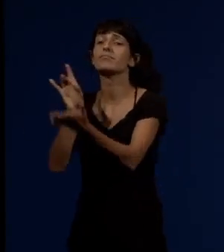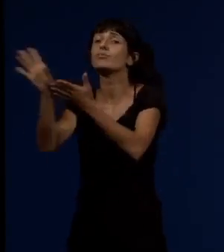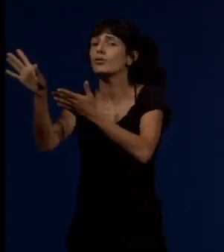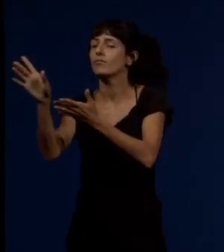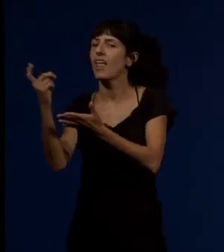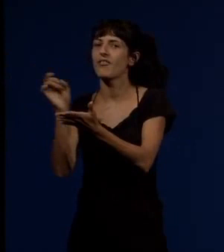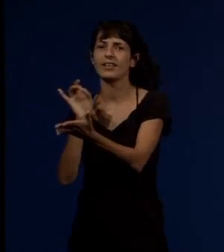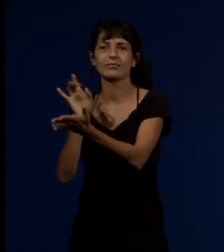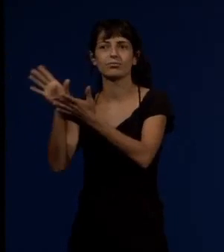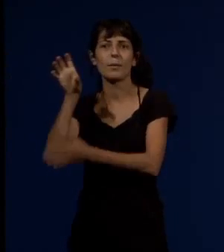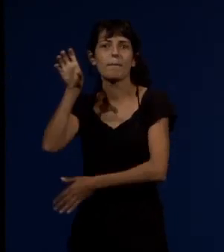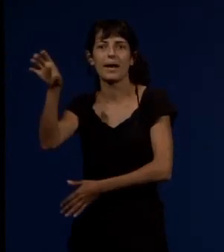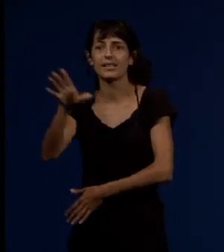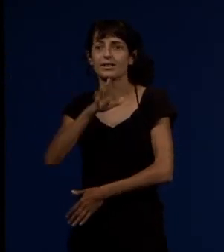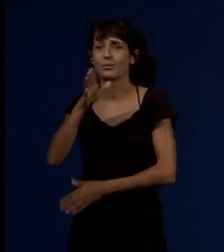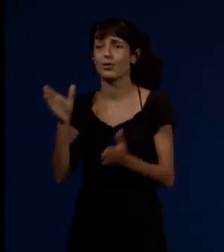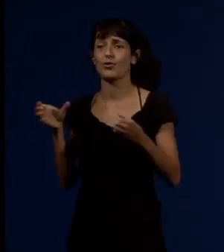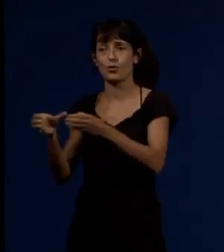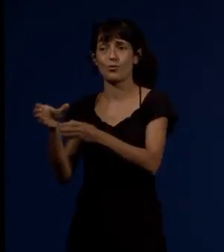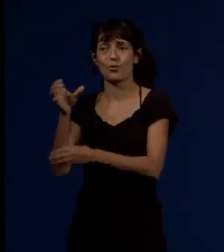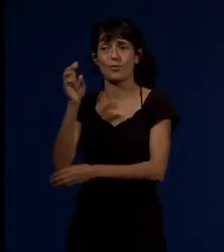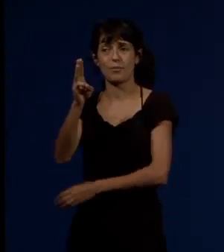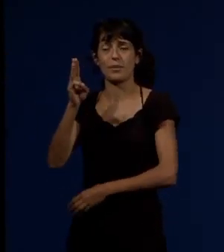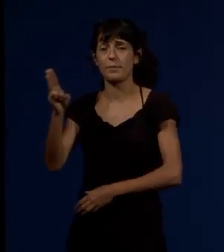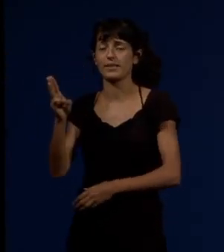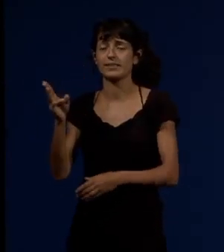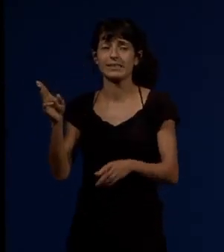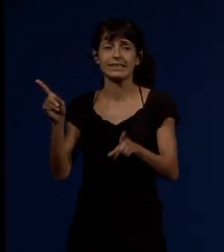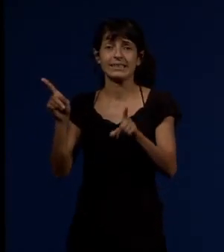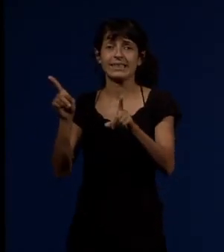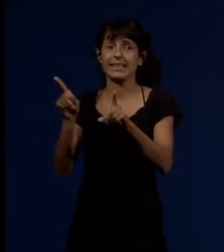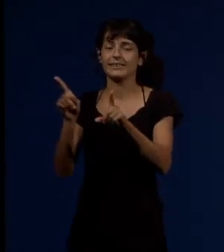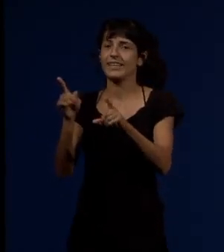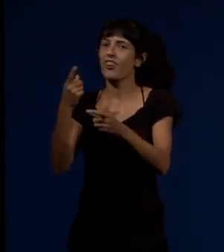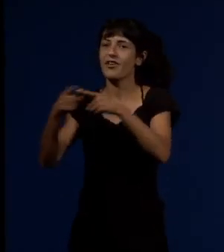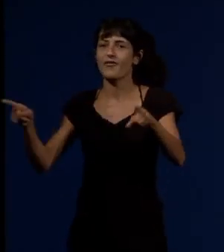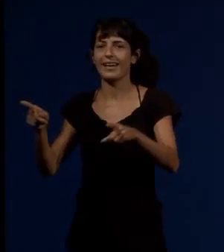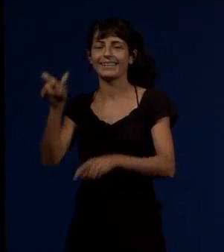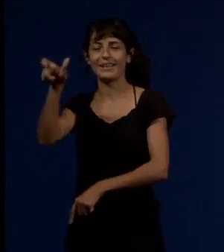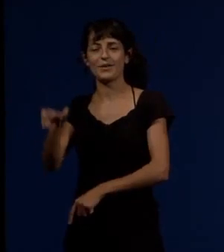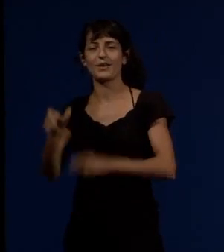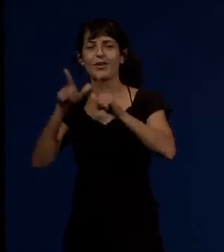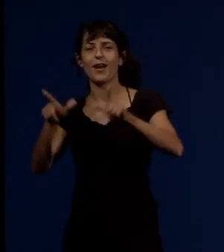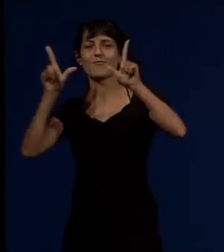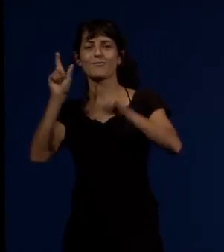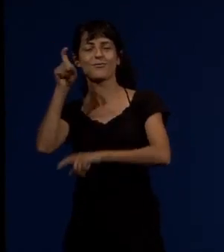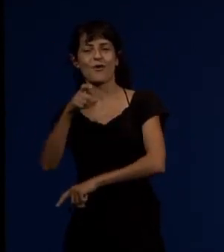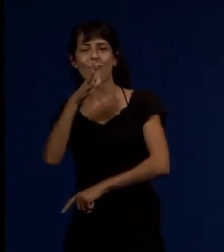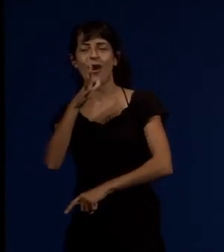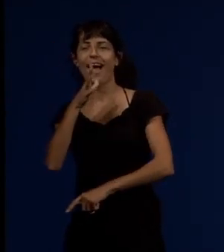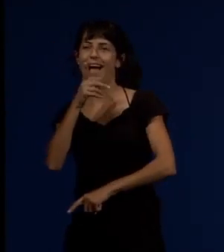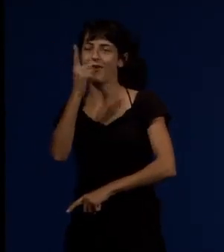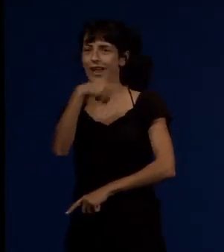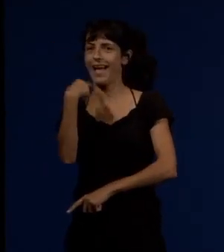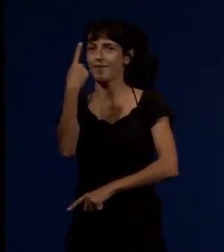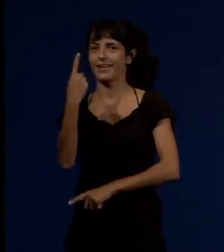Partido Popular é ese mesmo do que non sae nas imaxes de Alberto Núñez Feijóo, que semella agora é un home que vai de